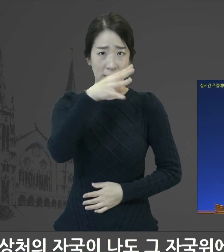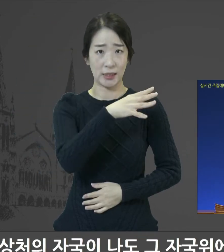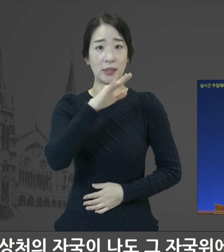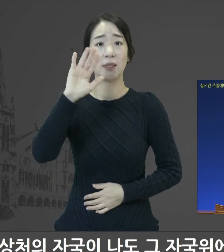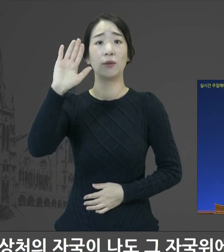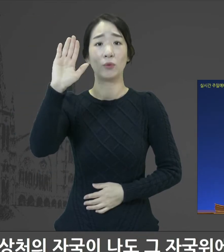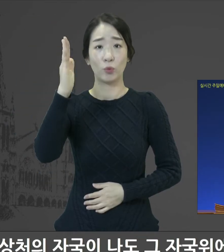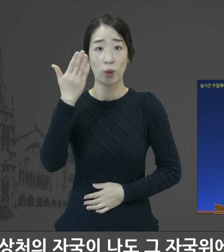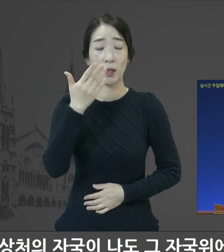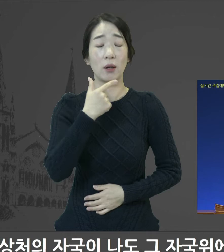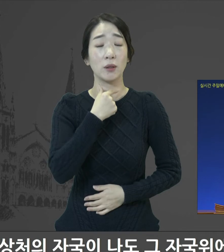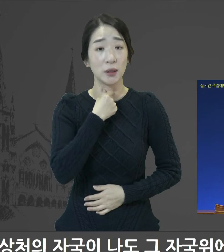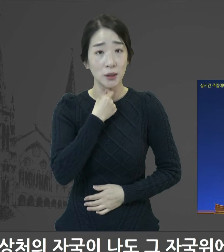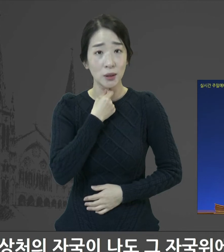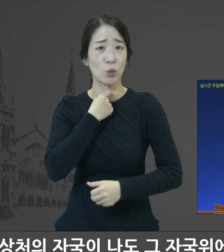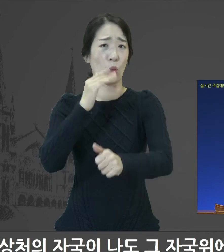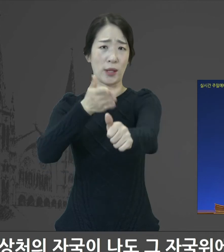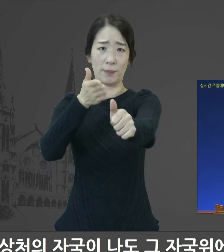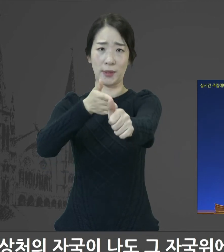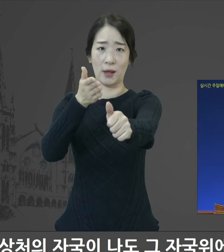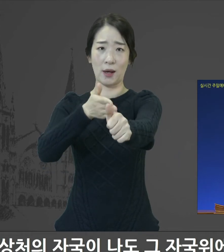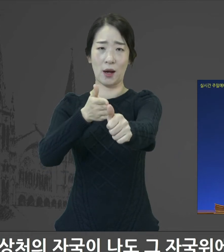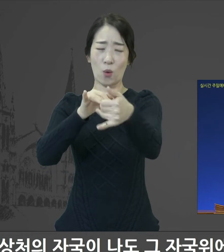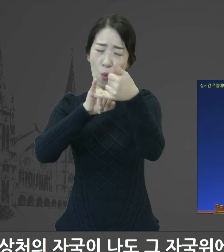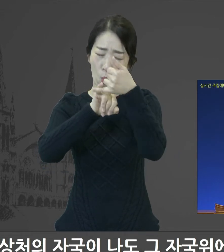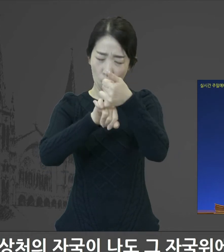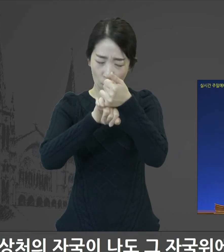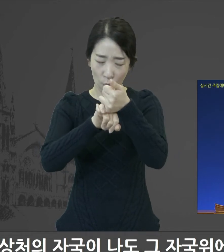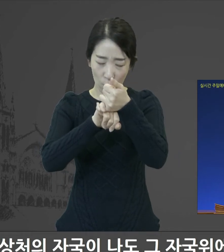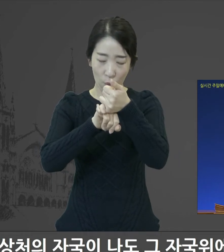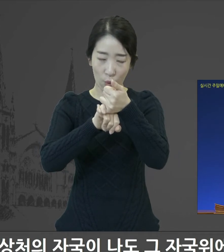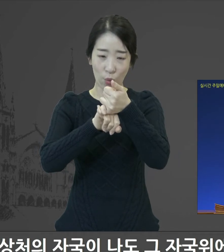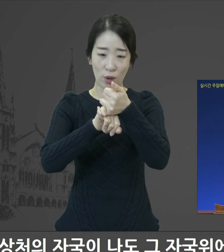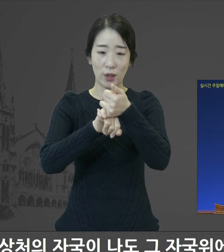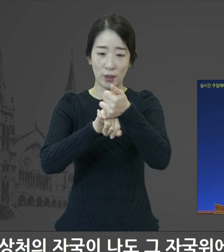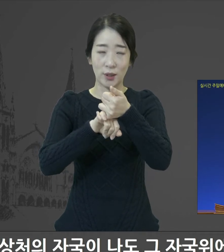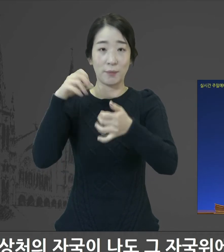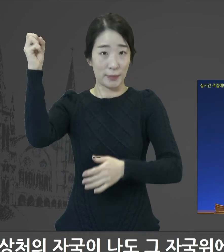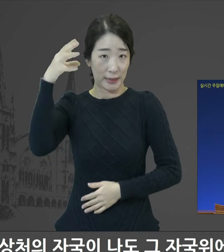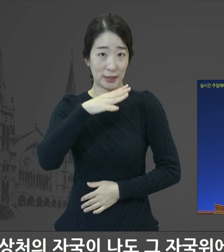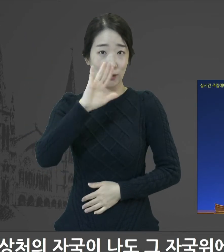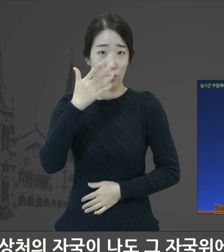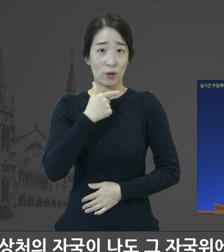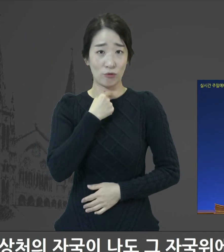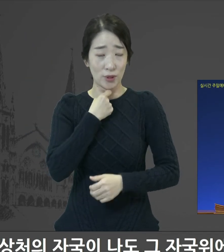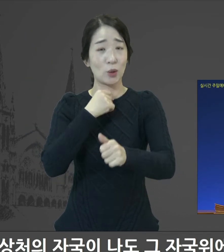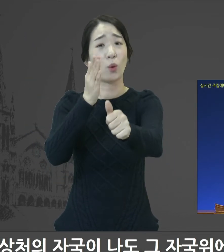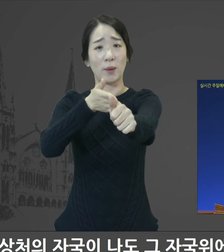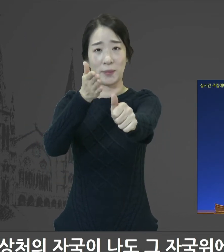있기를, 꼭 일어날 수 있기를 주의 이름으로 축원합니다.